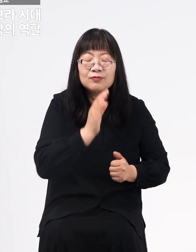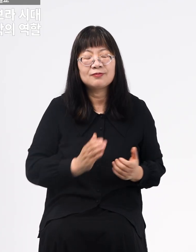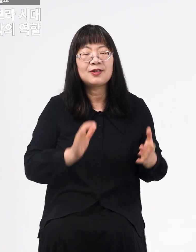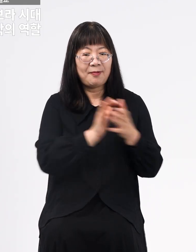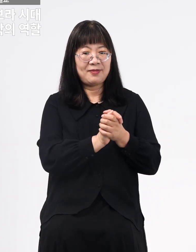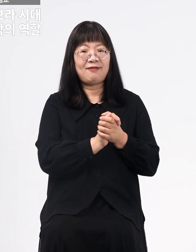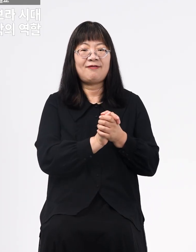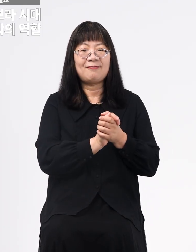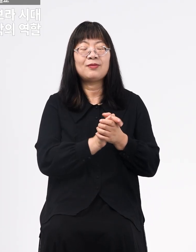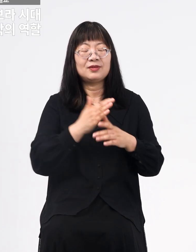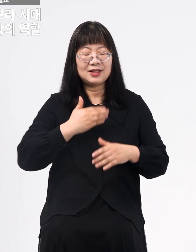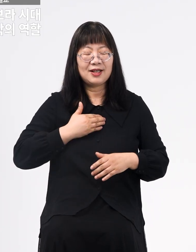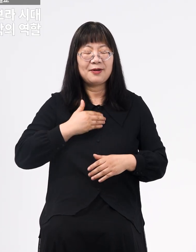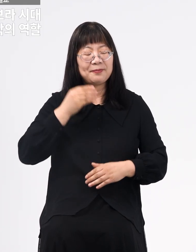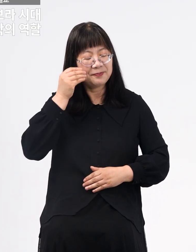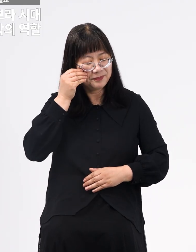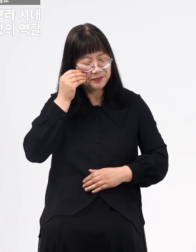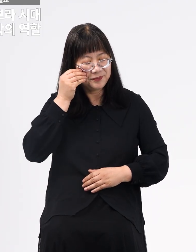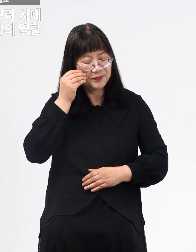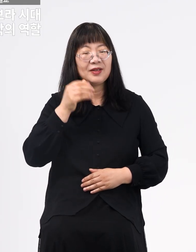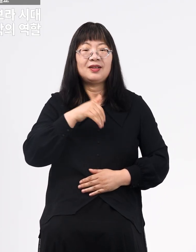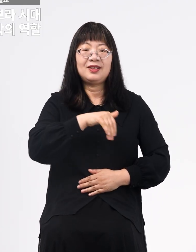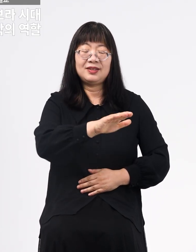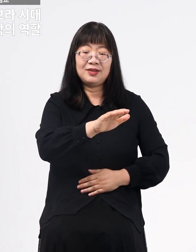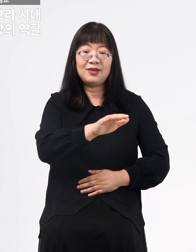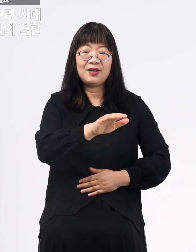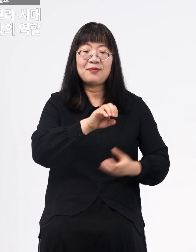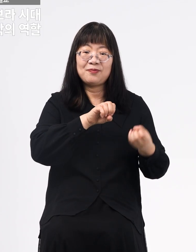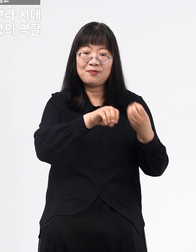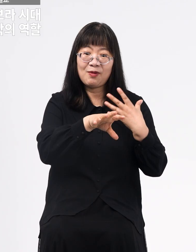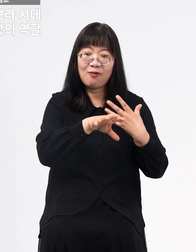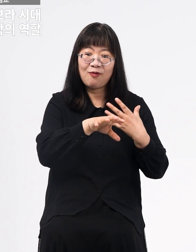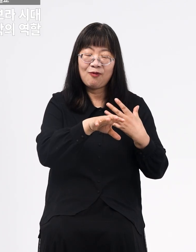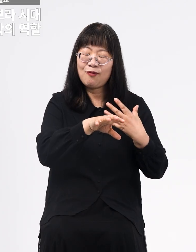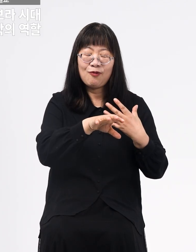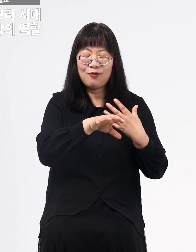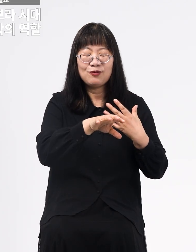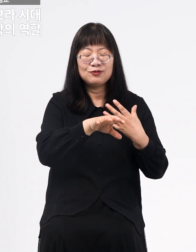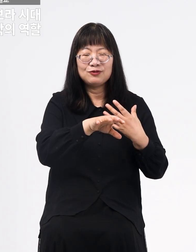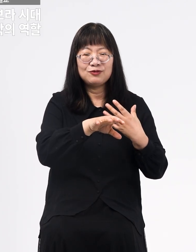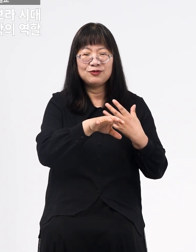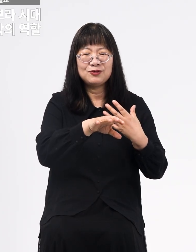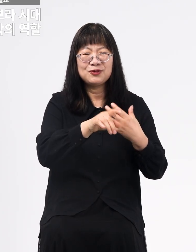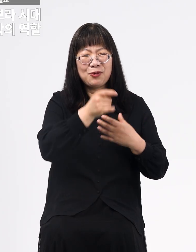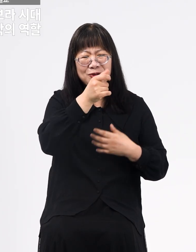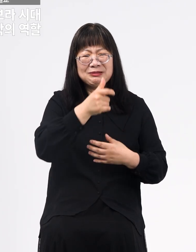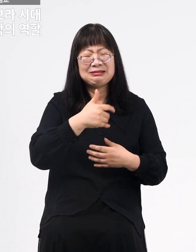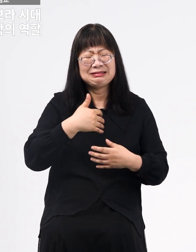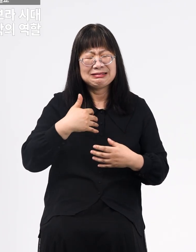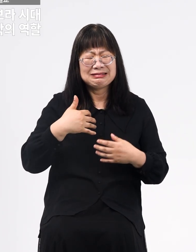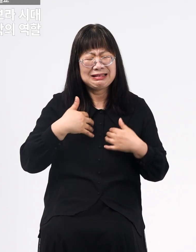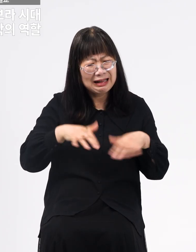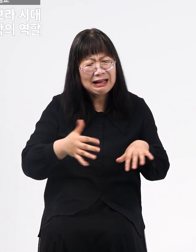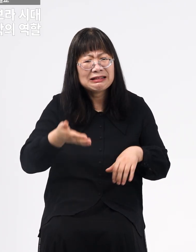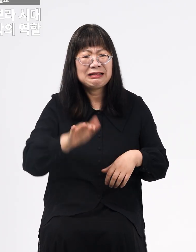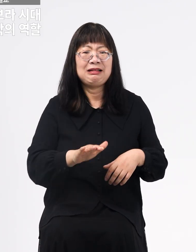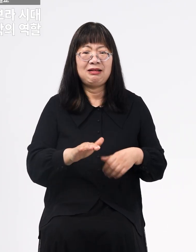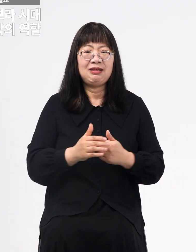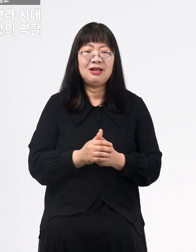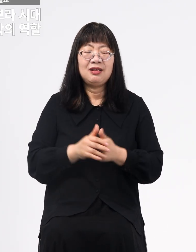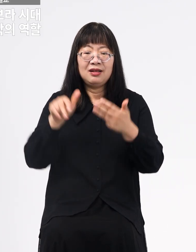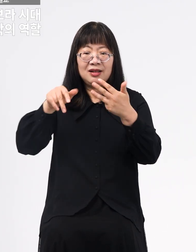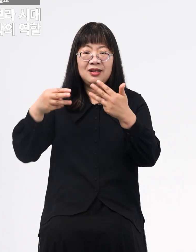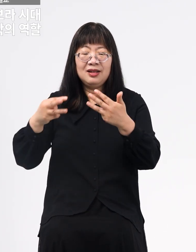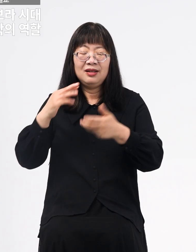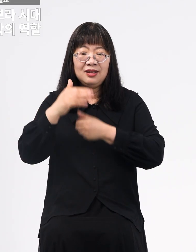아멘 가겠습니다. 이래도 시원찮을 판인데 8절에